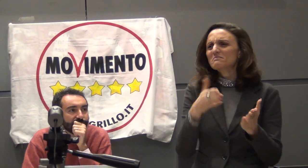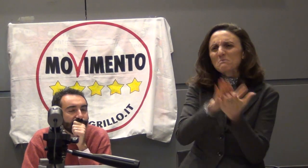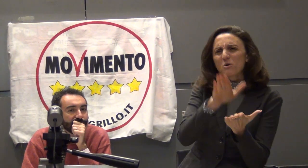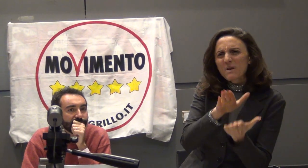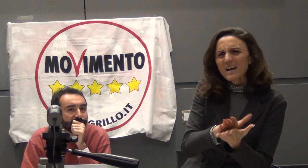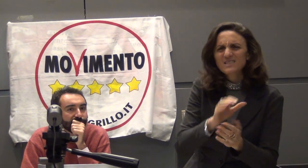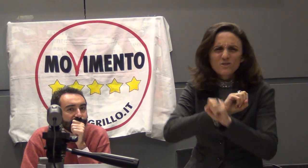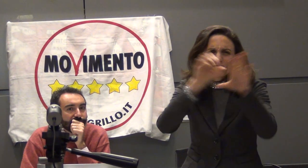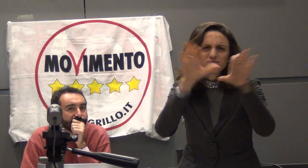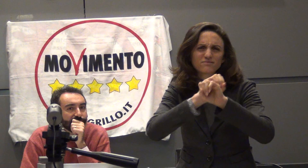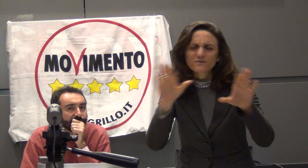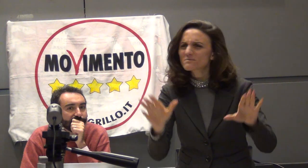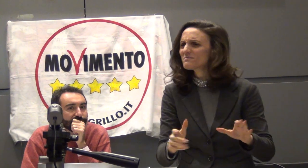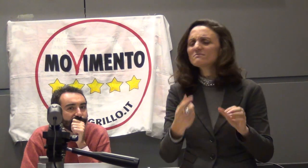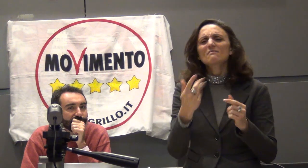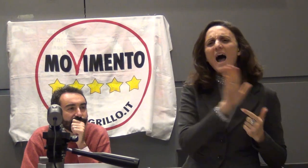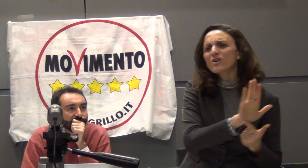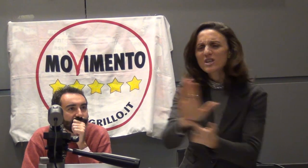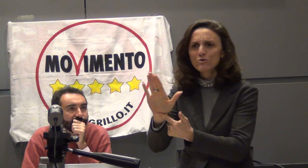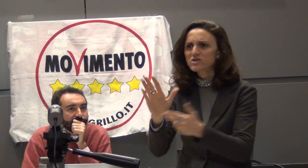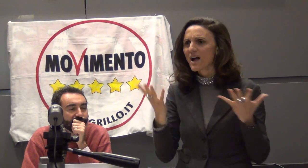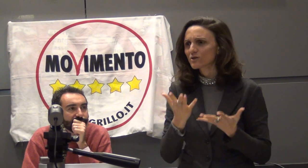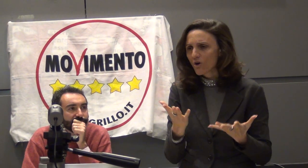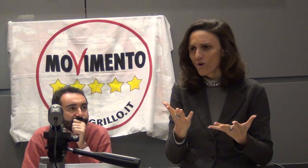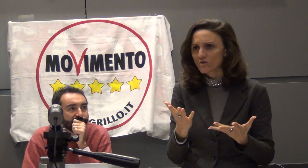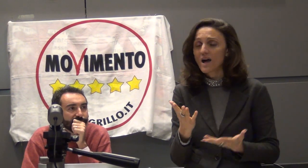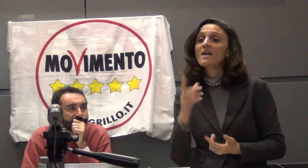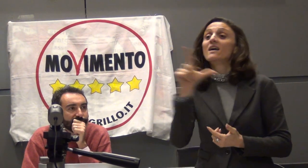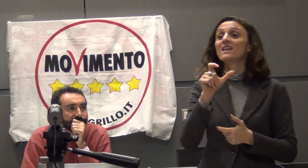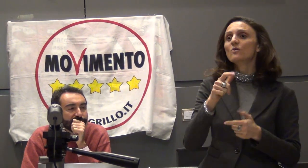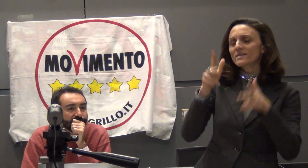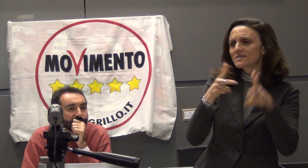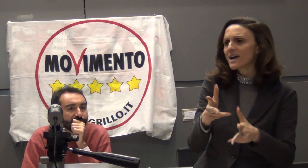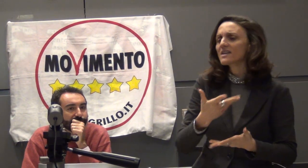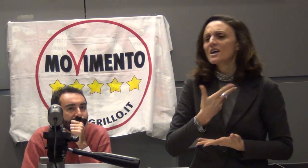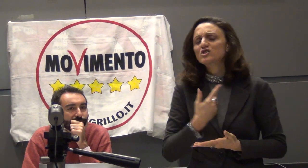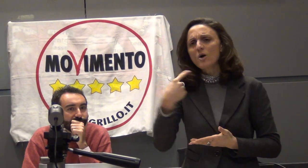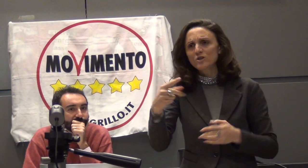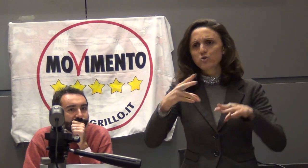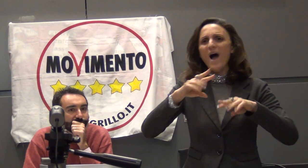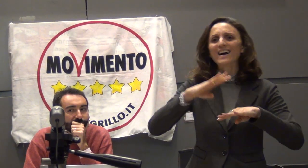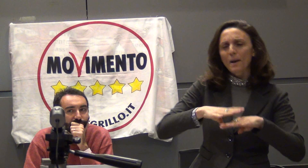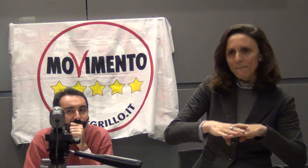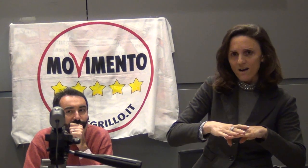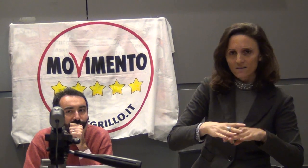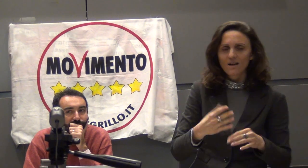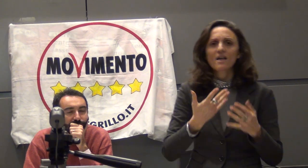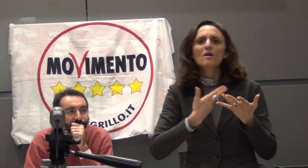hanno fatto queste ricerche, hanno pubblicato numerosi libri e hanno dimostrato cosa? Che la lingua dei segni